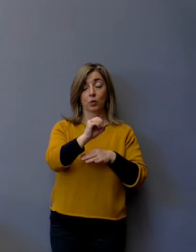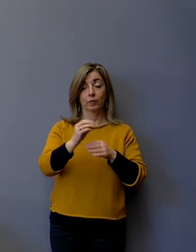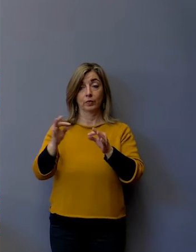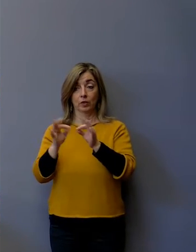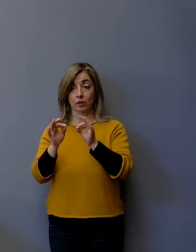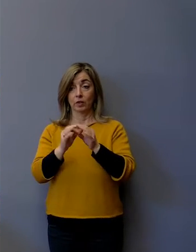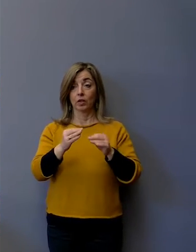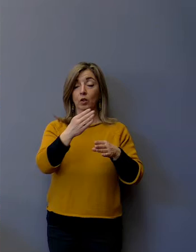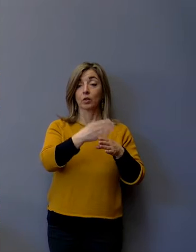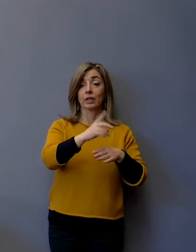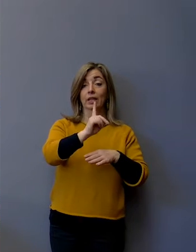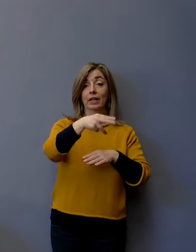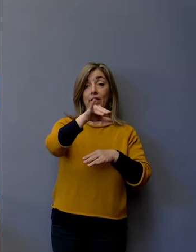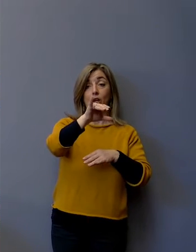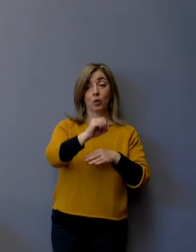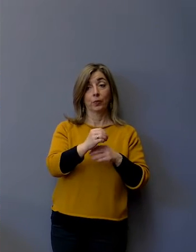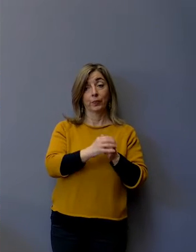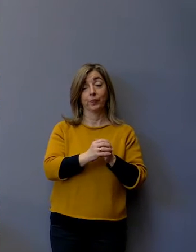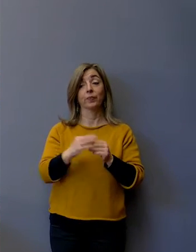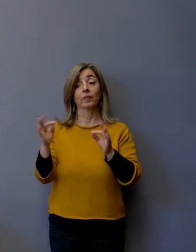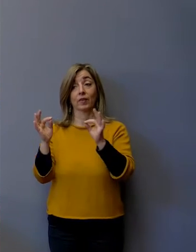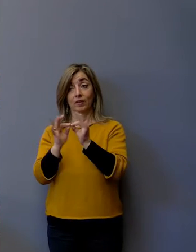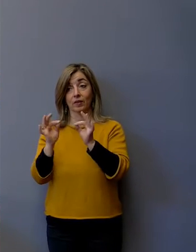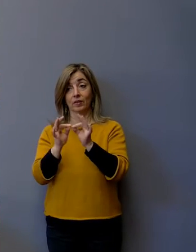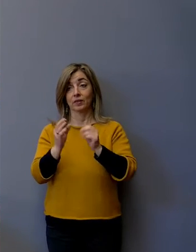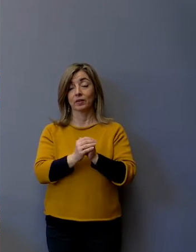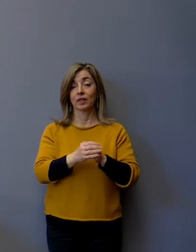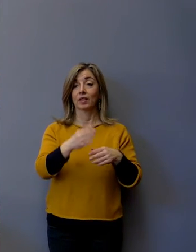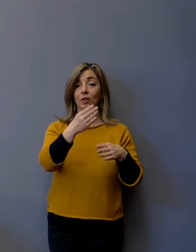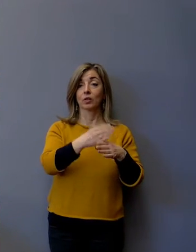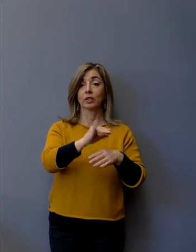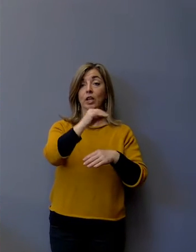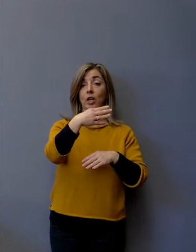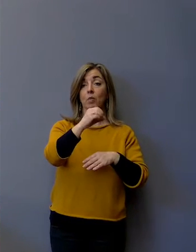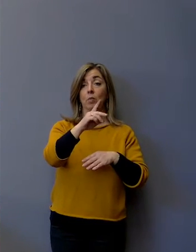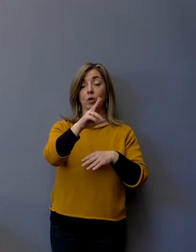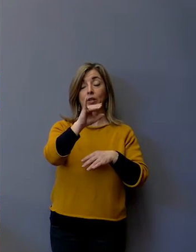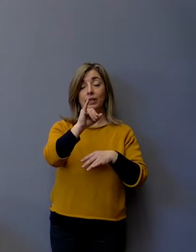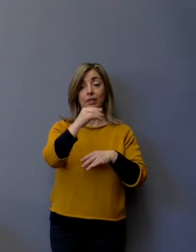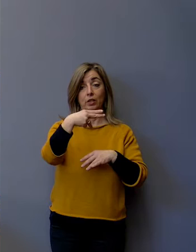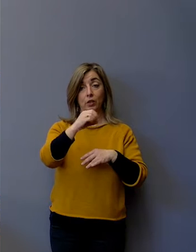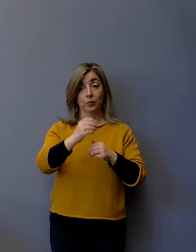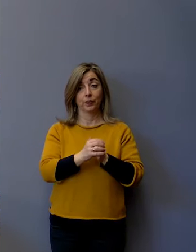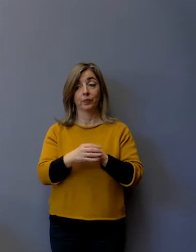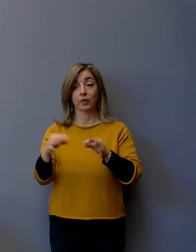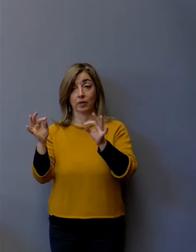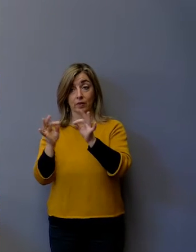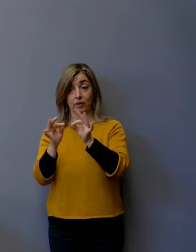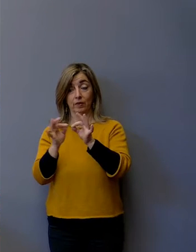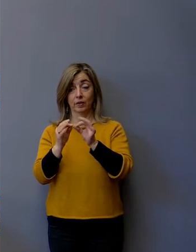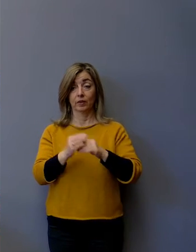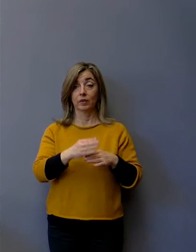consigliere grillo favorevole consigliere immordino favorevole